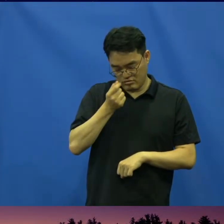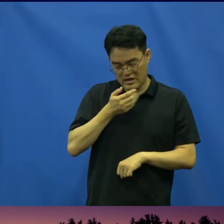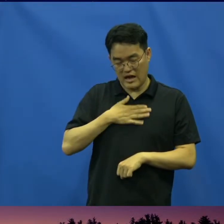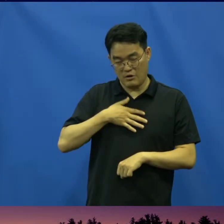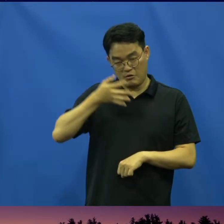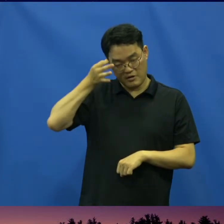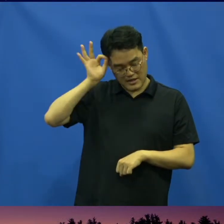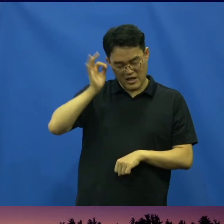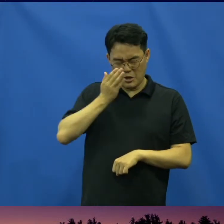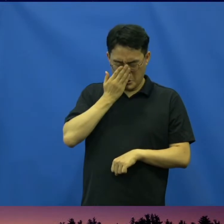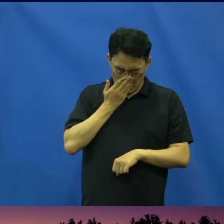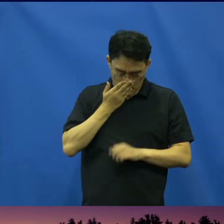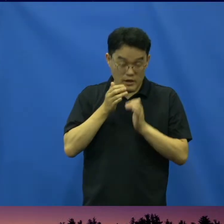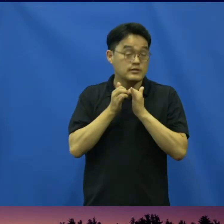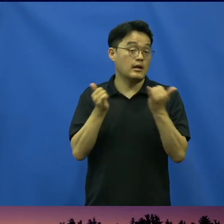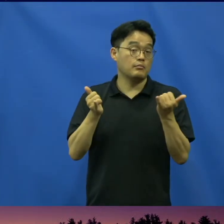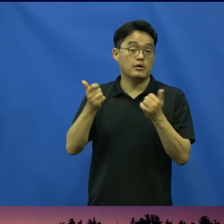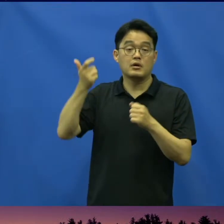여러분, 누가 무지를 인정합니까?